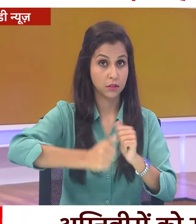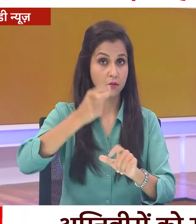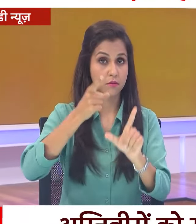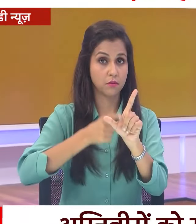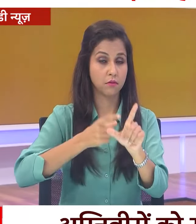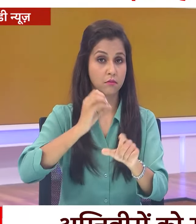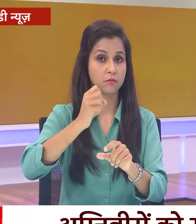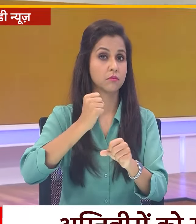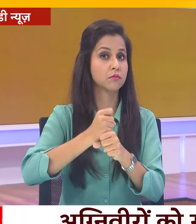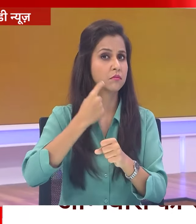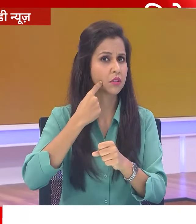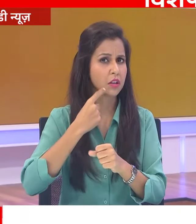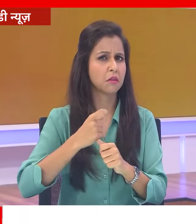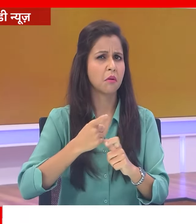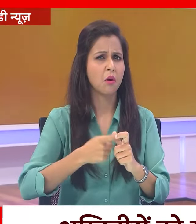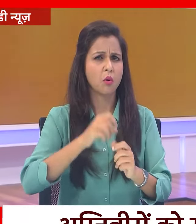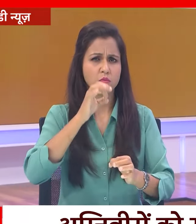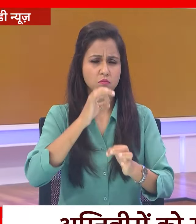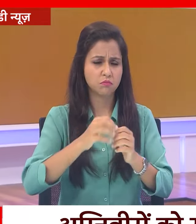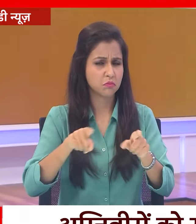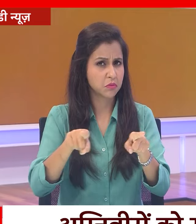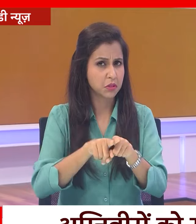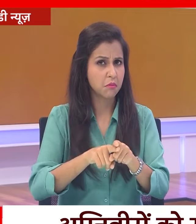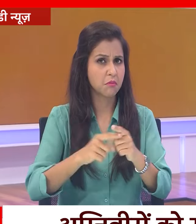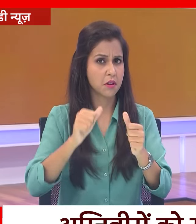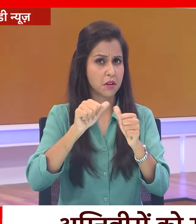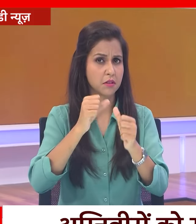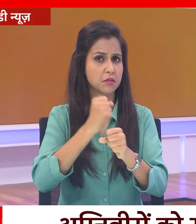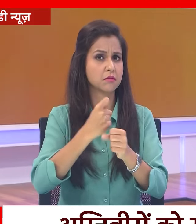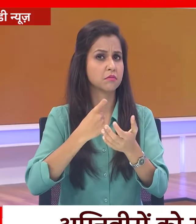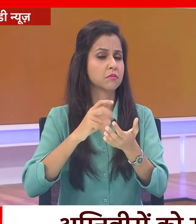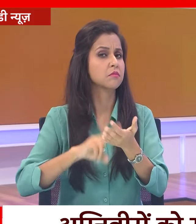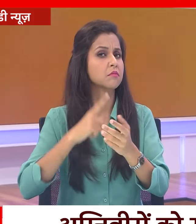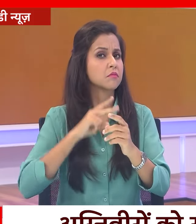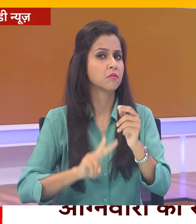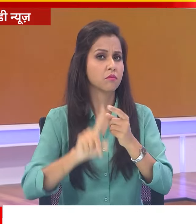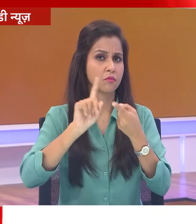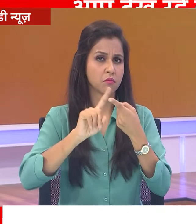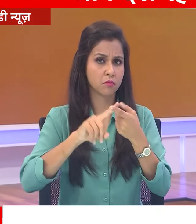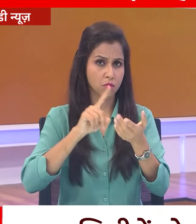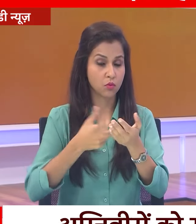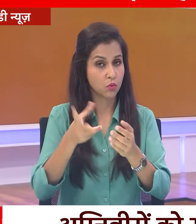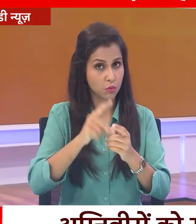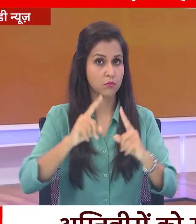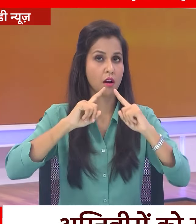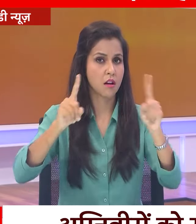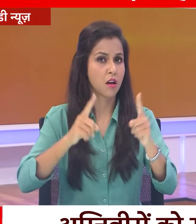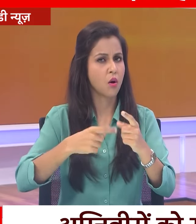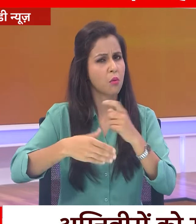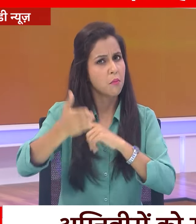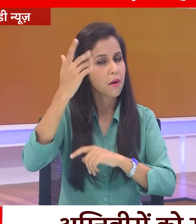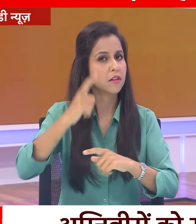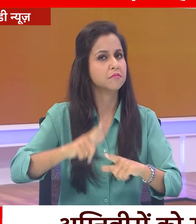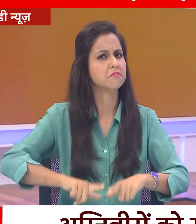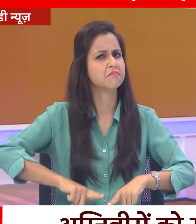ने अग्निवीर को लेकर एक बड़ा ऐलान किया है। उन्होंने कहा कि अग्निवीर के रूप में सेवा दे चुके जवानों